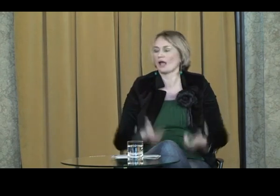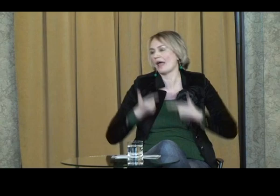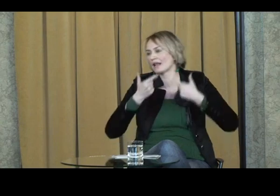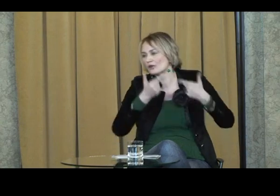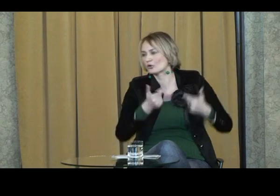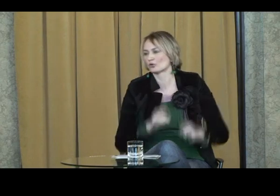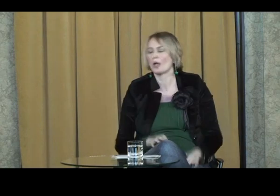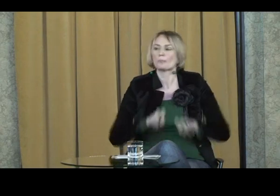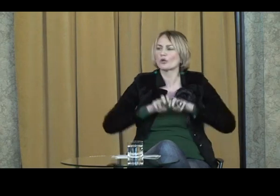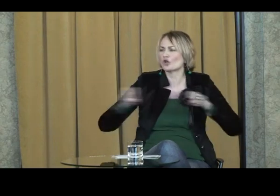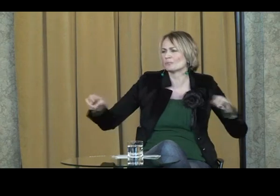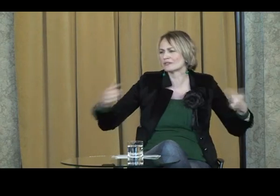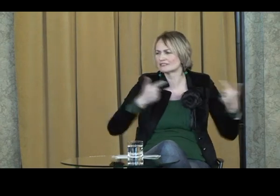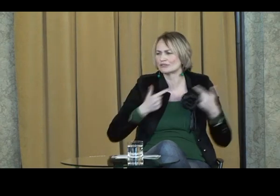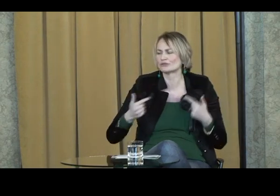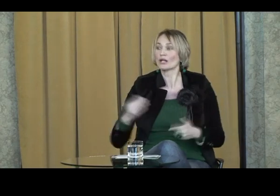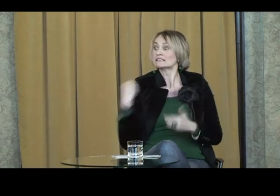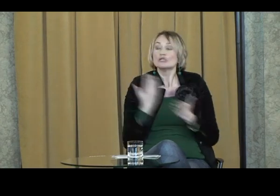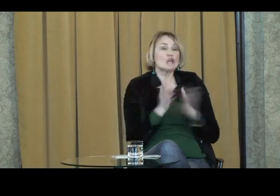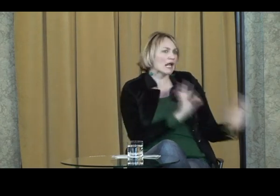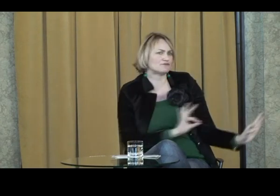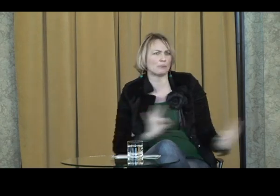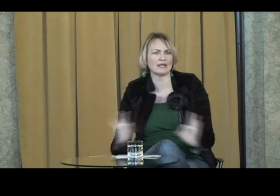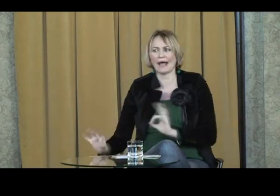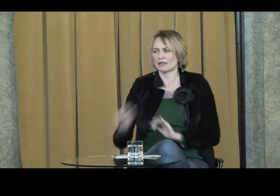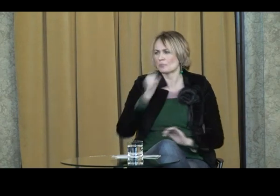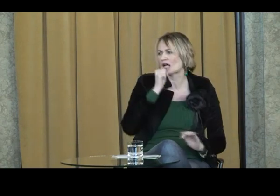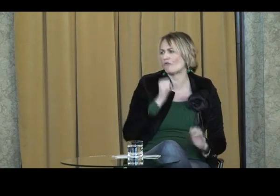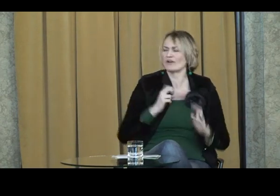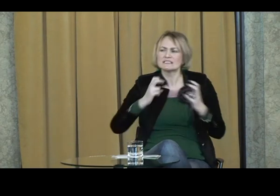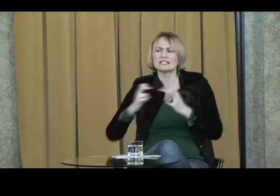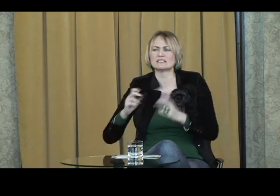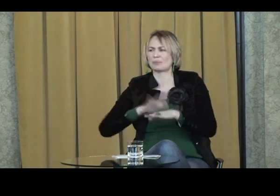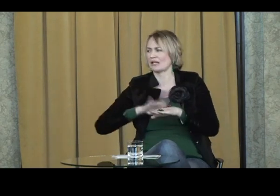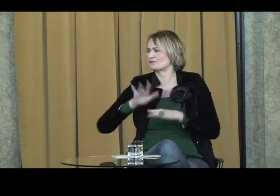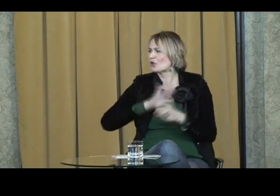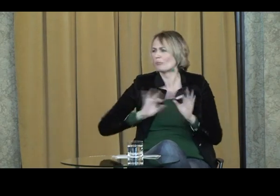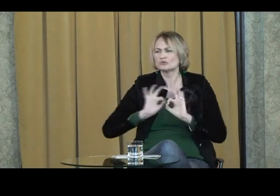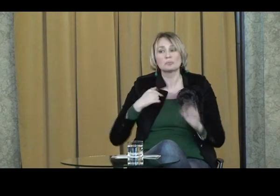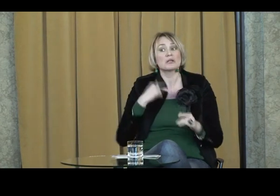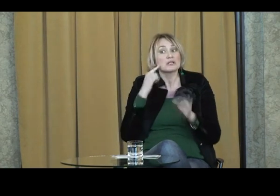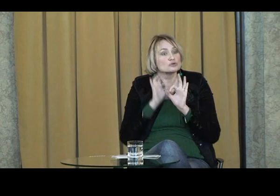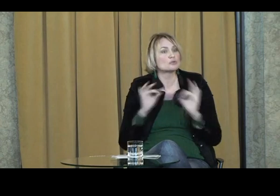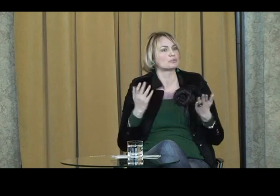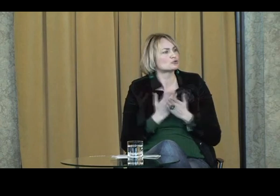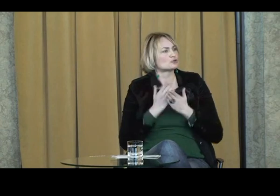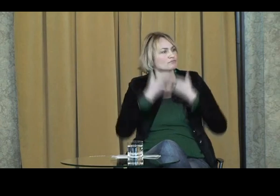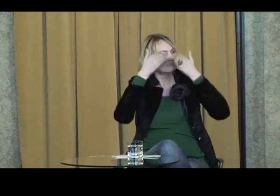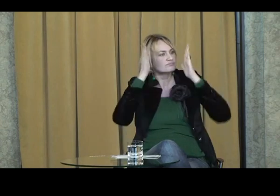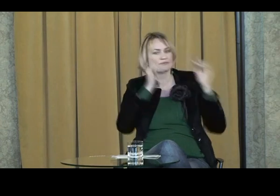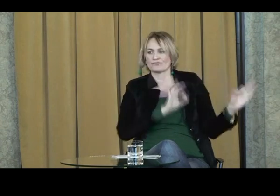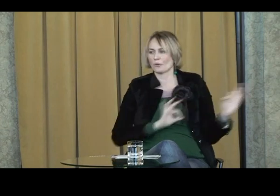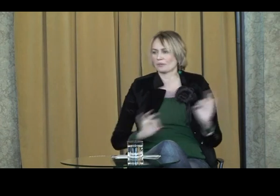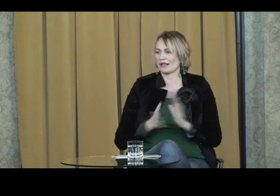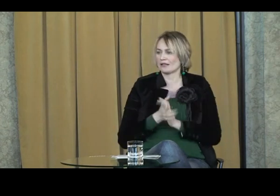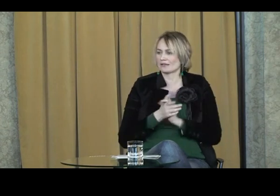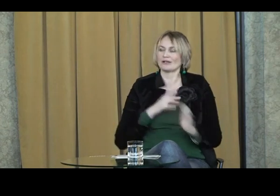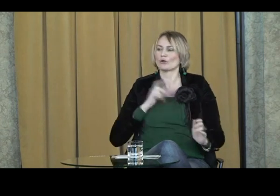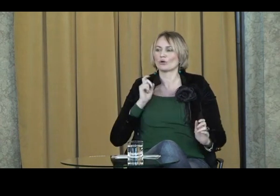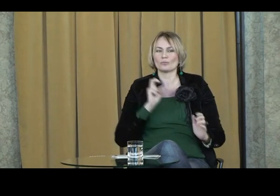Bei einer anderen Veranstaltung war ich eingeladen, die Podiumsdiskussion. Wir haben alles vorbereitet, Mikrofon, es wurde alles pikkobell vorbereitet. Wir sind